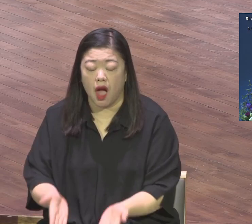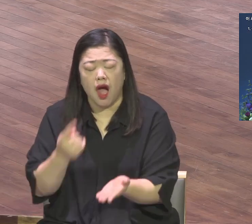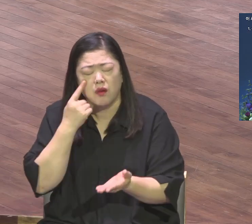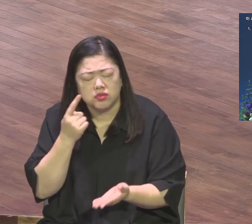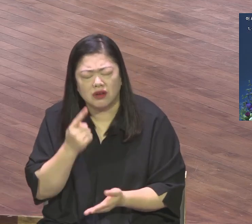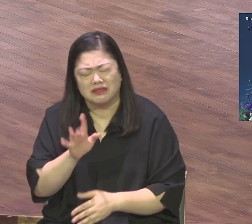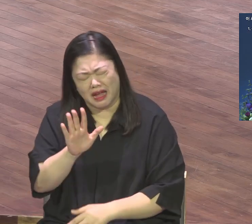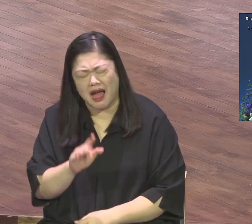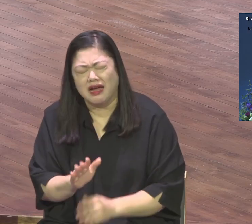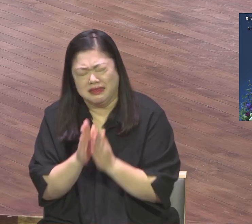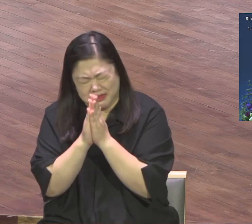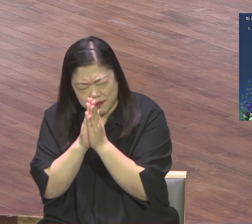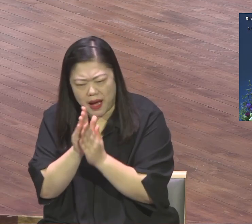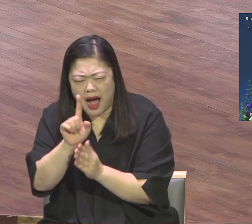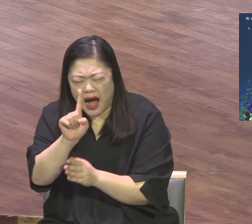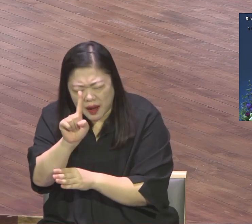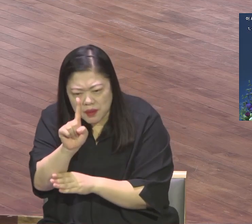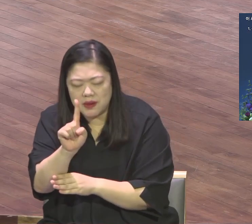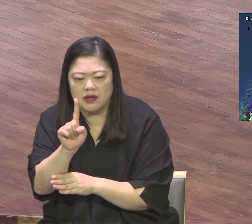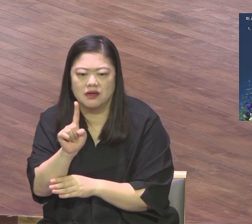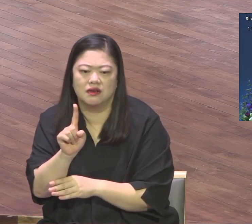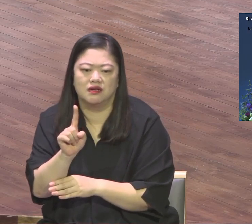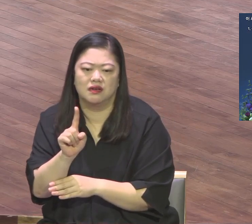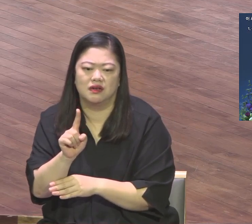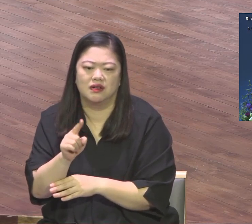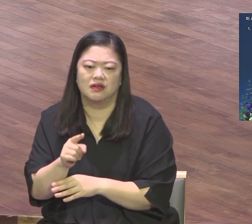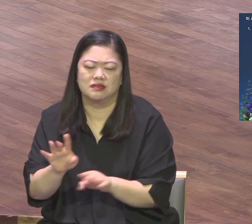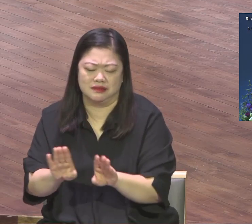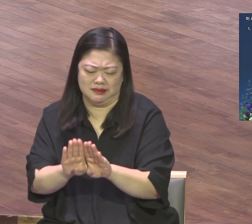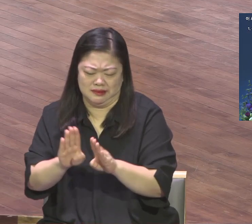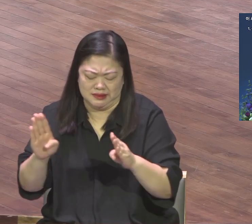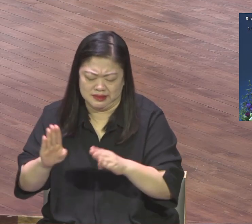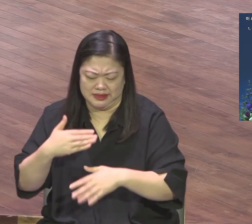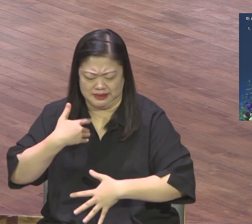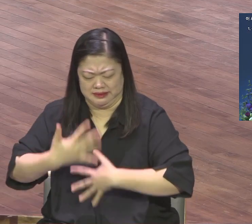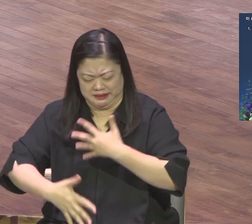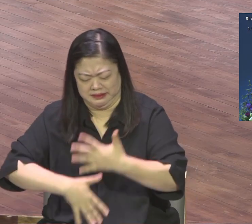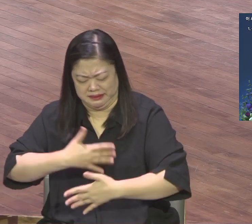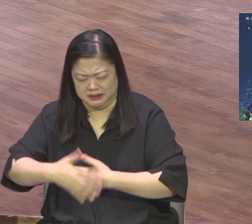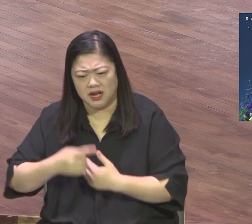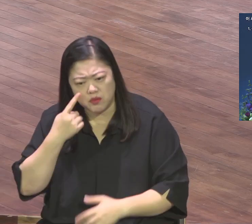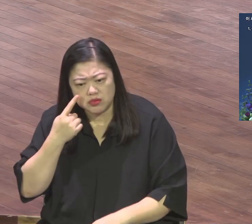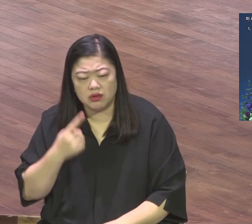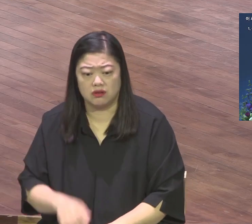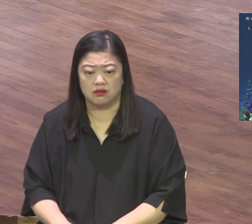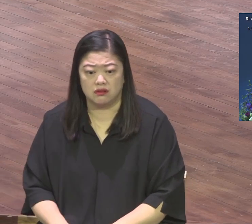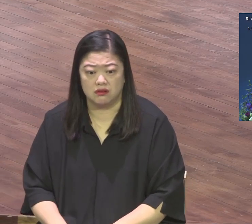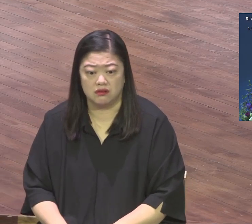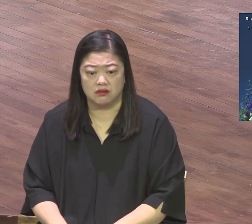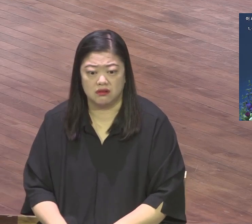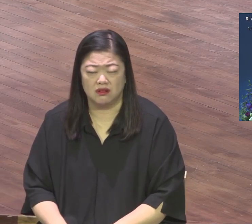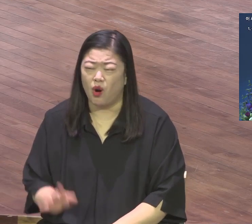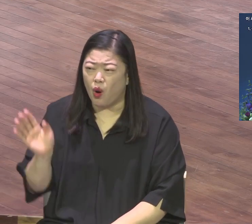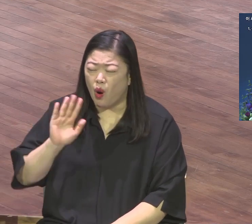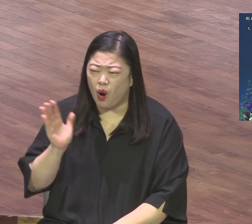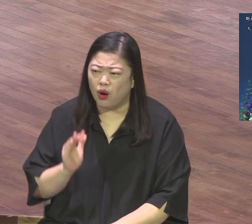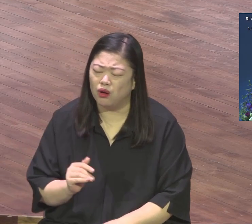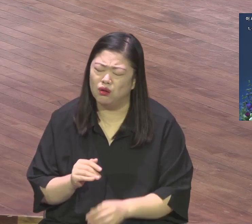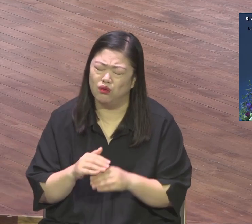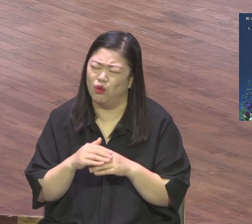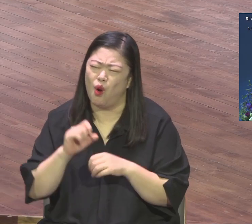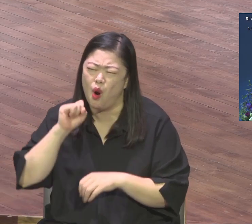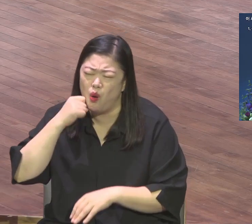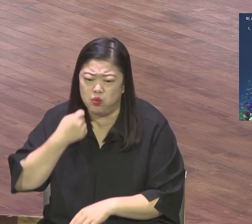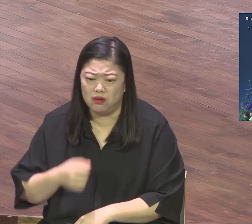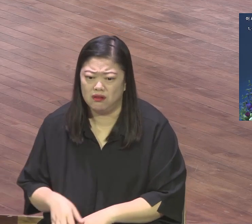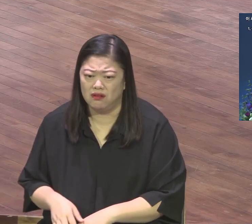팀 사역 사람 만나서 말이죠. 내게 있는 것들 그 뭐 어렸어요. 내가 받은 은혜 있는데 받은 은혜 기억 안 나면